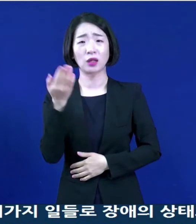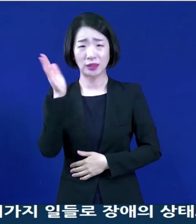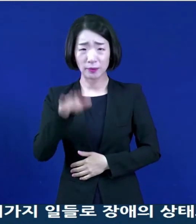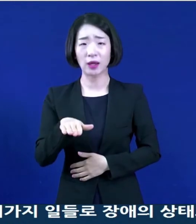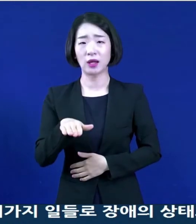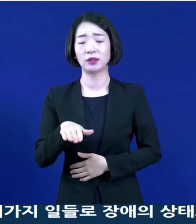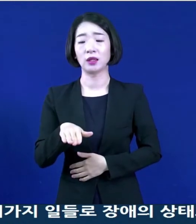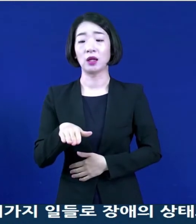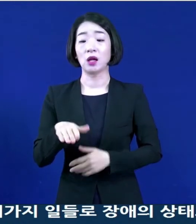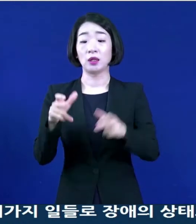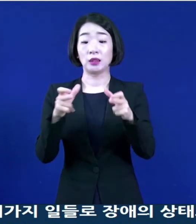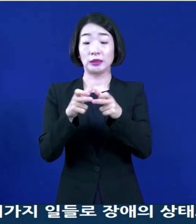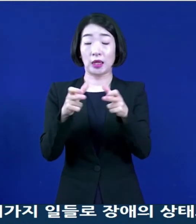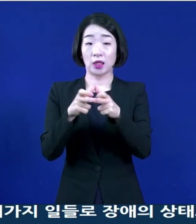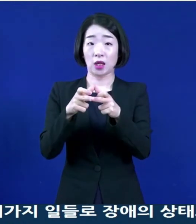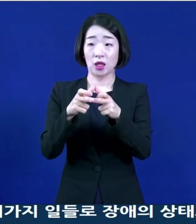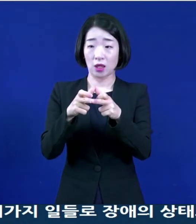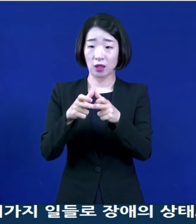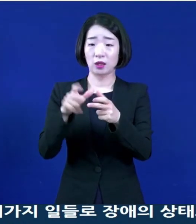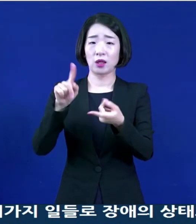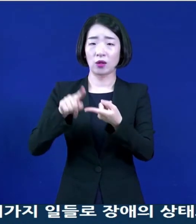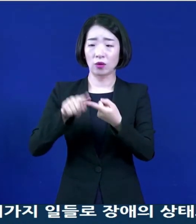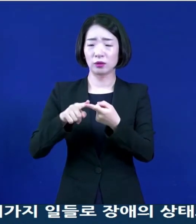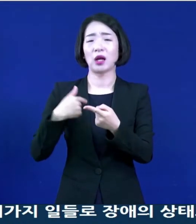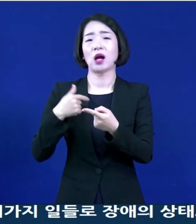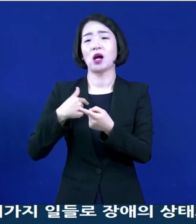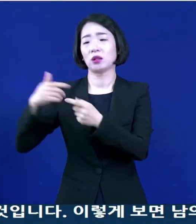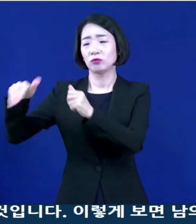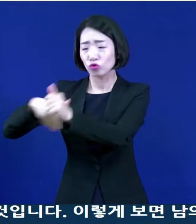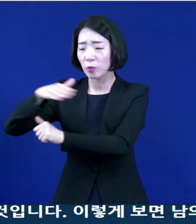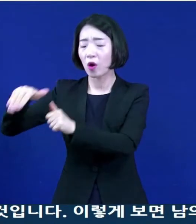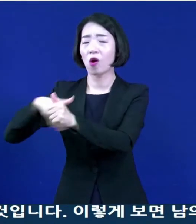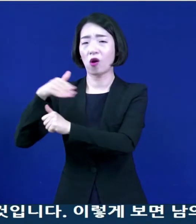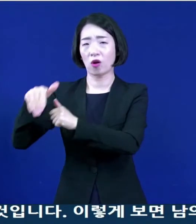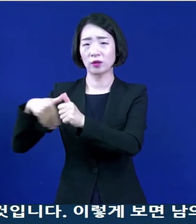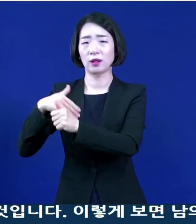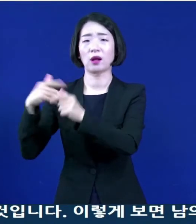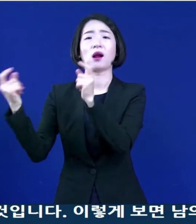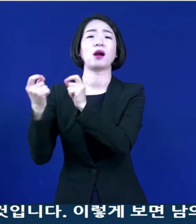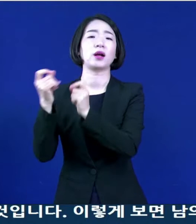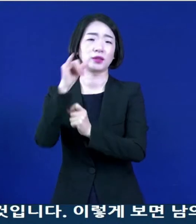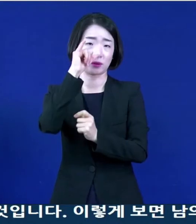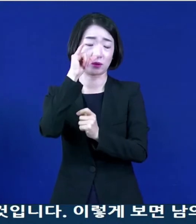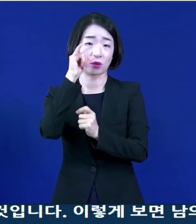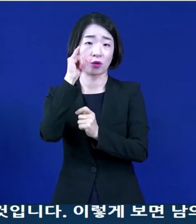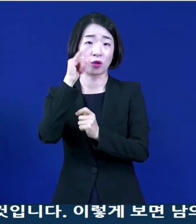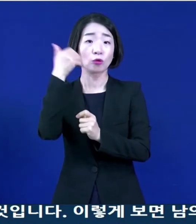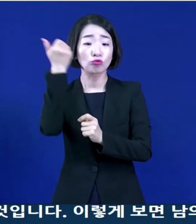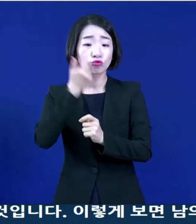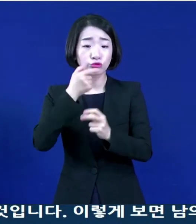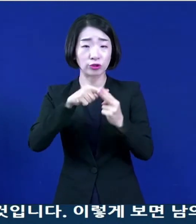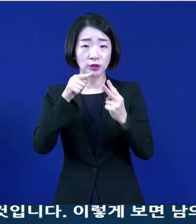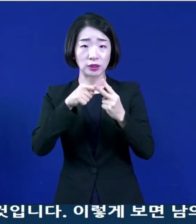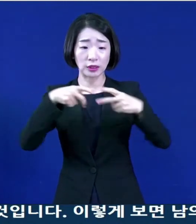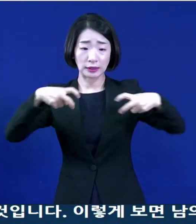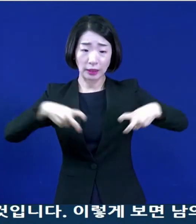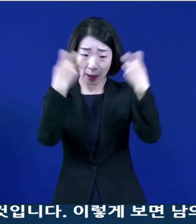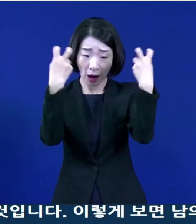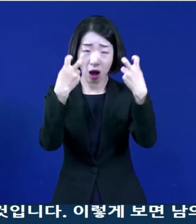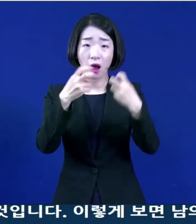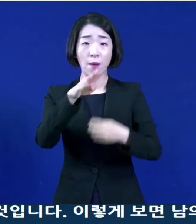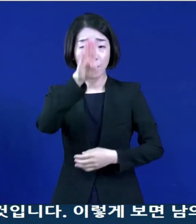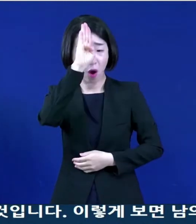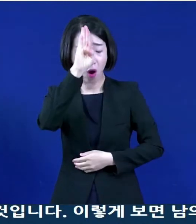멀리 있는 것이 아니라 가까이 있다는 것을 인정할 수밖에 없는 겁니다. 누구든지 사고를 당할 수 있고요, 누구든지 병을 앓을 수